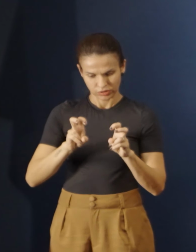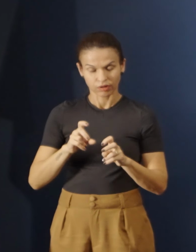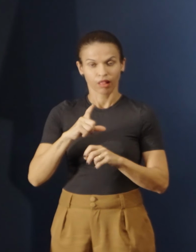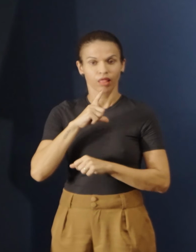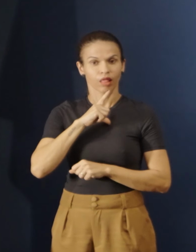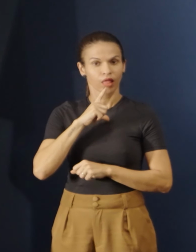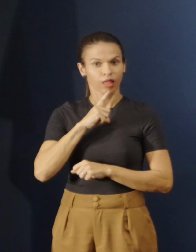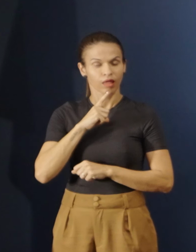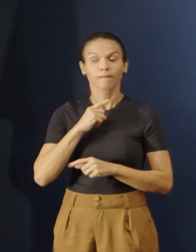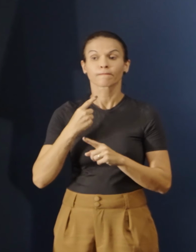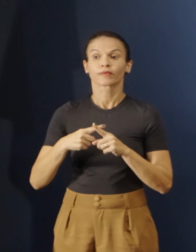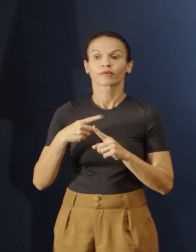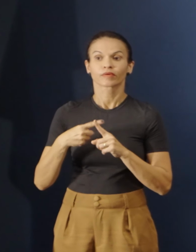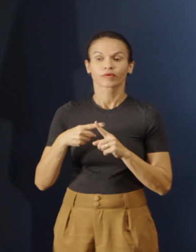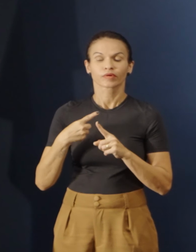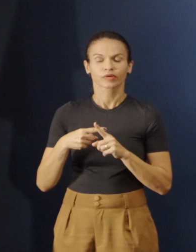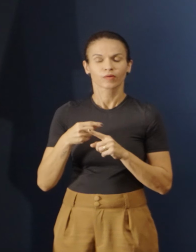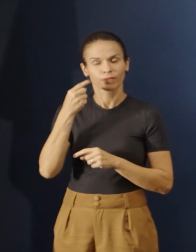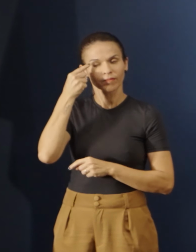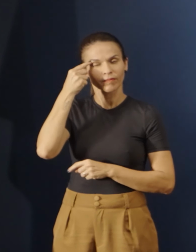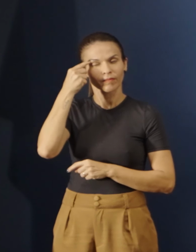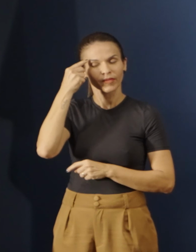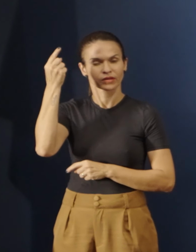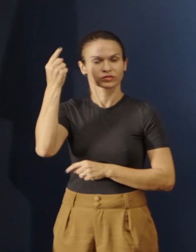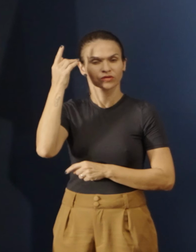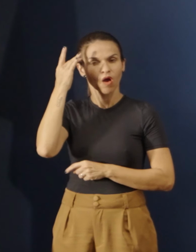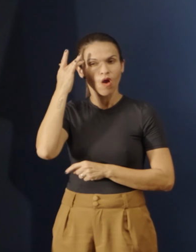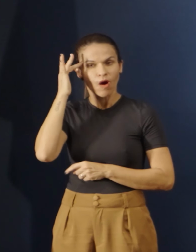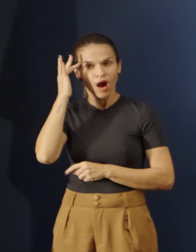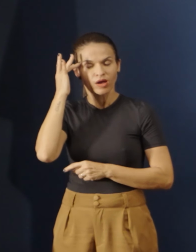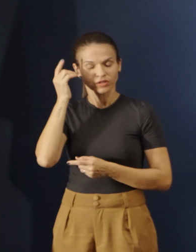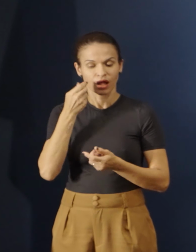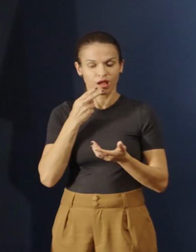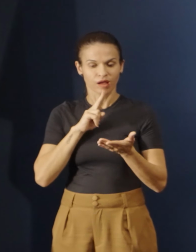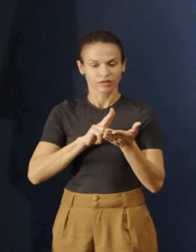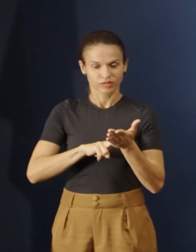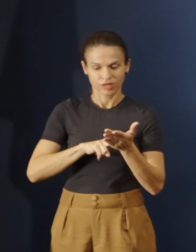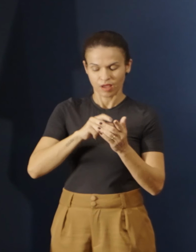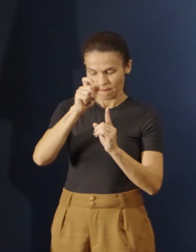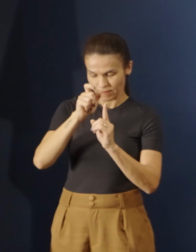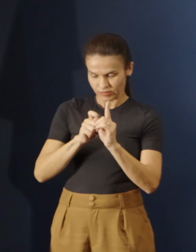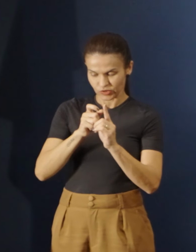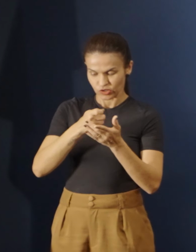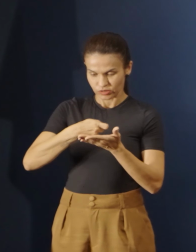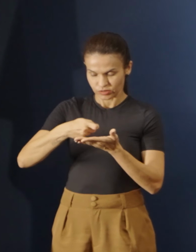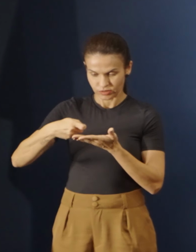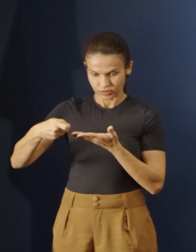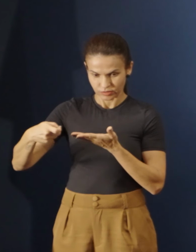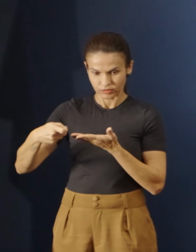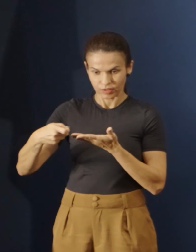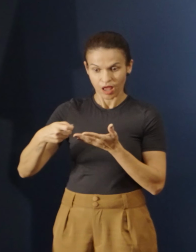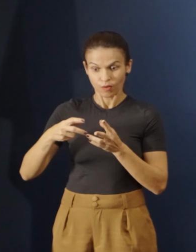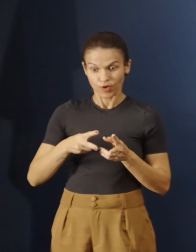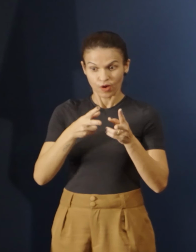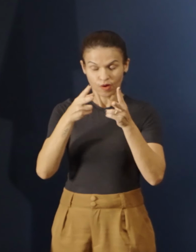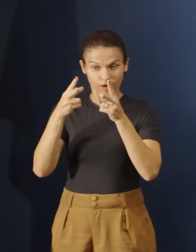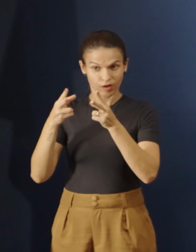aparecido. Por quê? Porque eu acho que a correspondência, as cartas, no caso dos escritores, é o meu